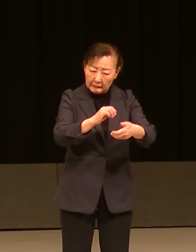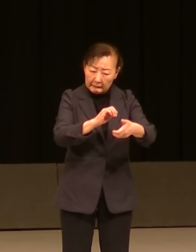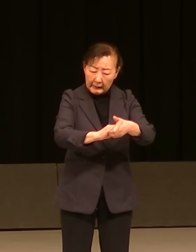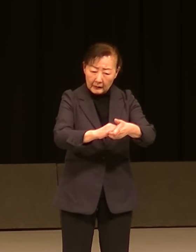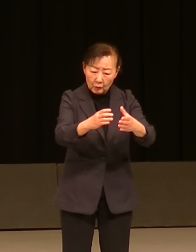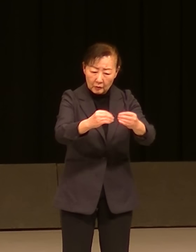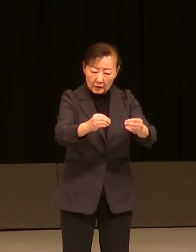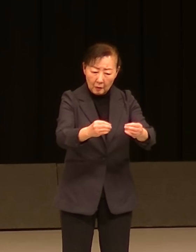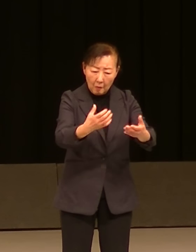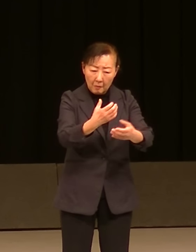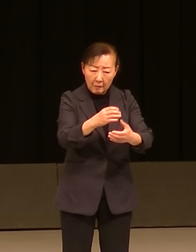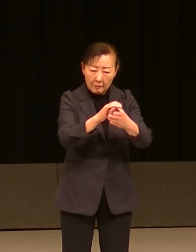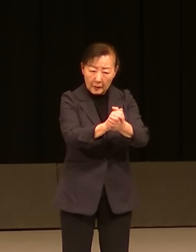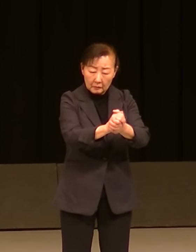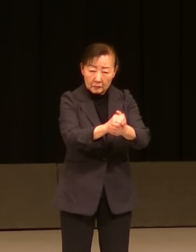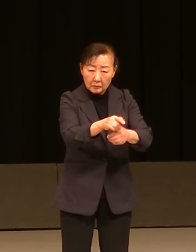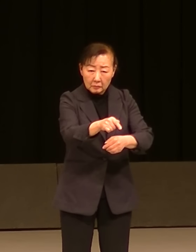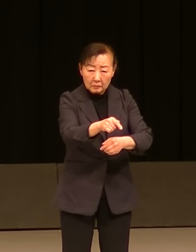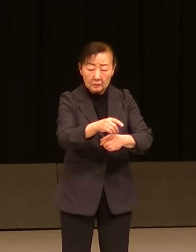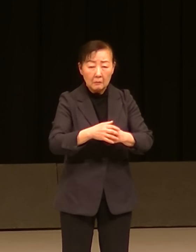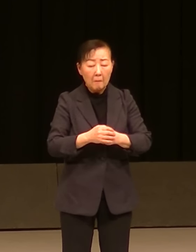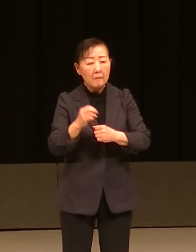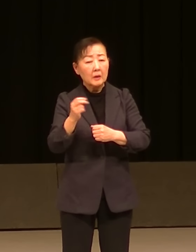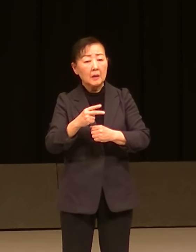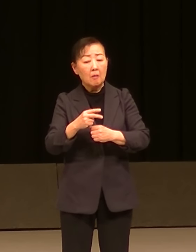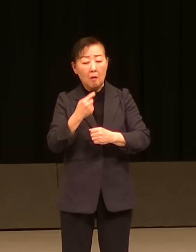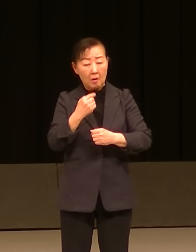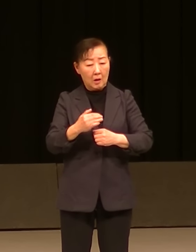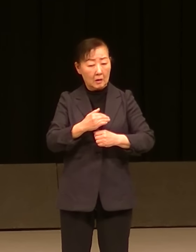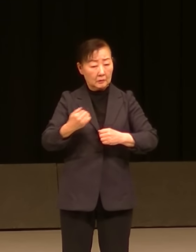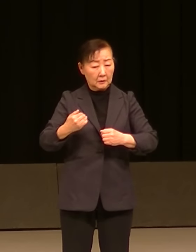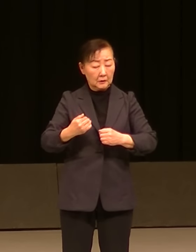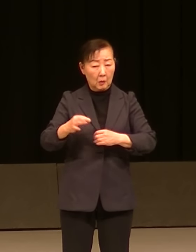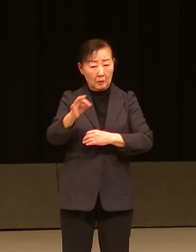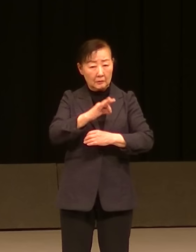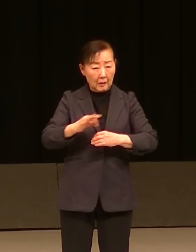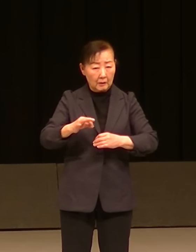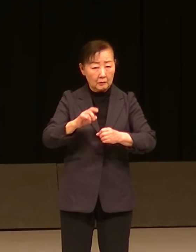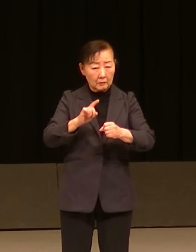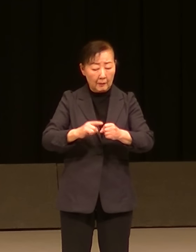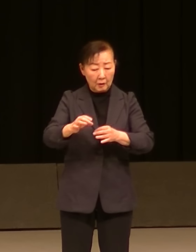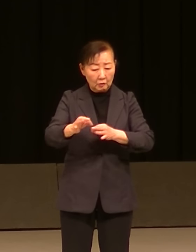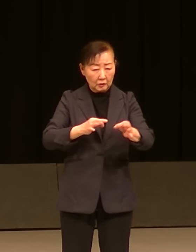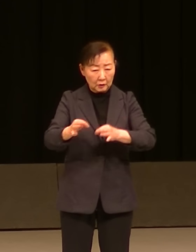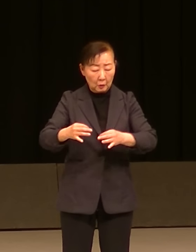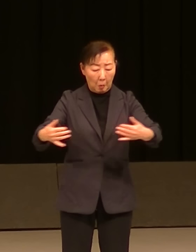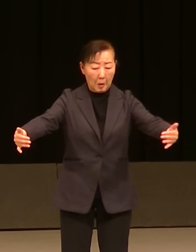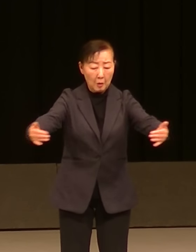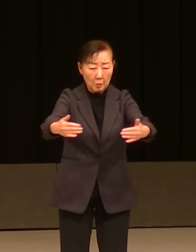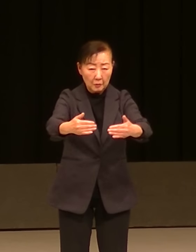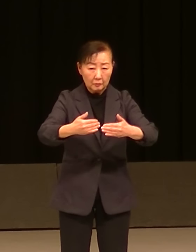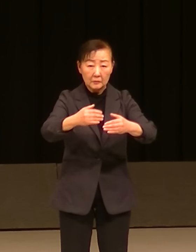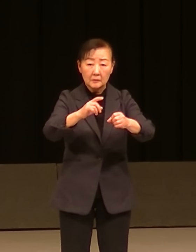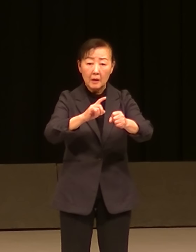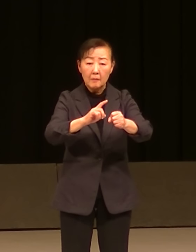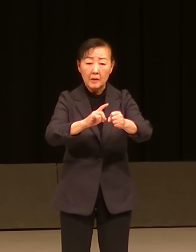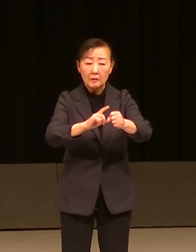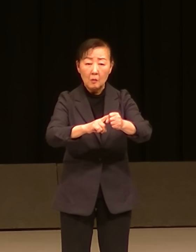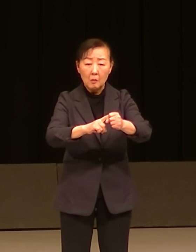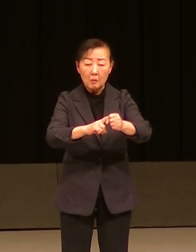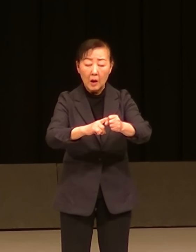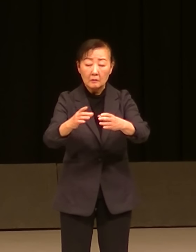組む、とか、そしてあるいは我が国の製品のための市場を囲い込むために、この